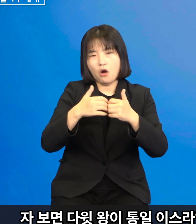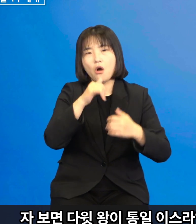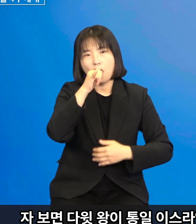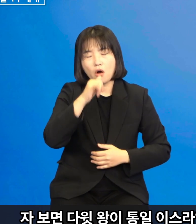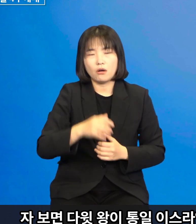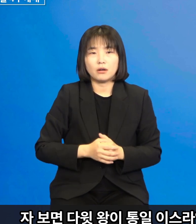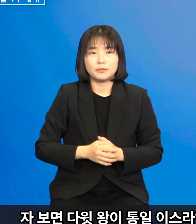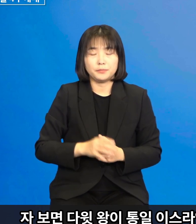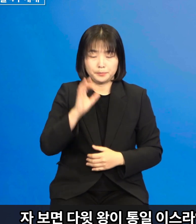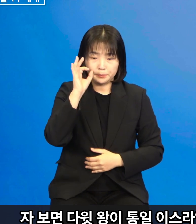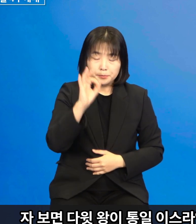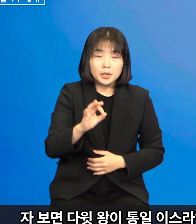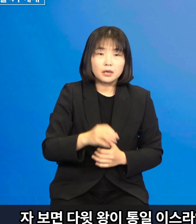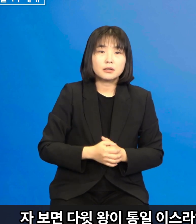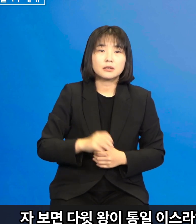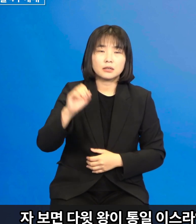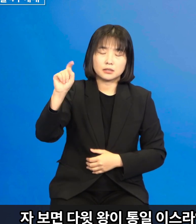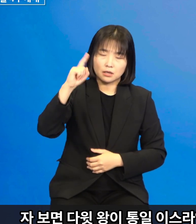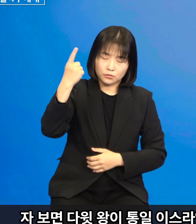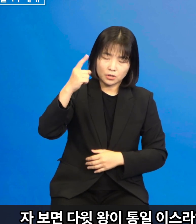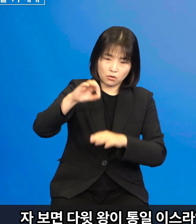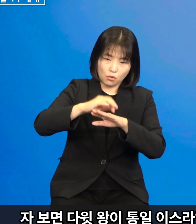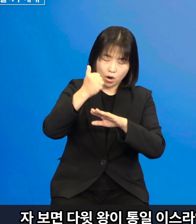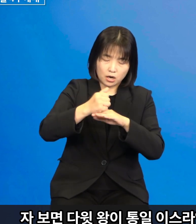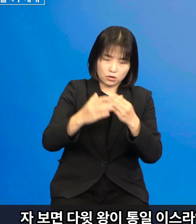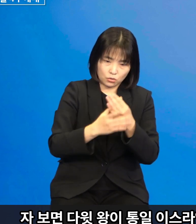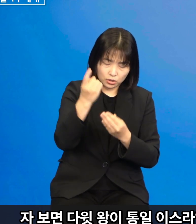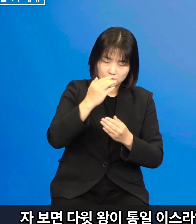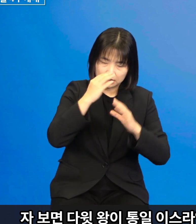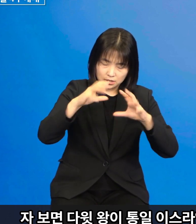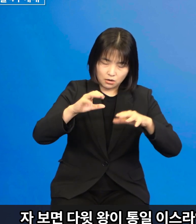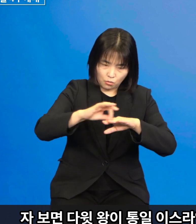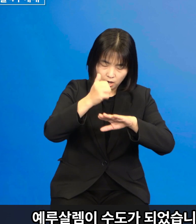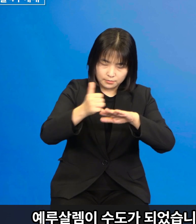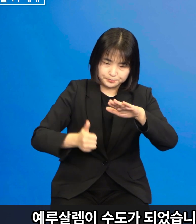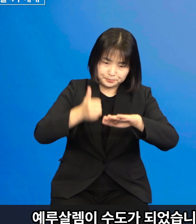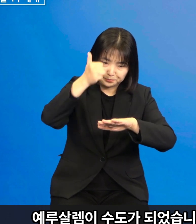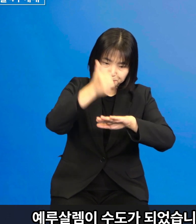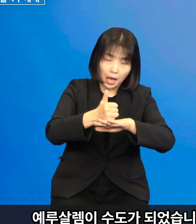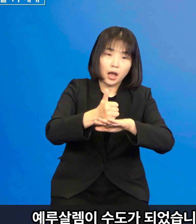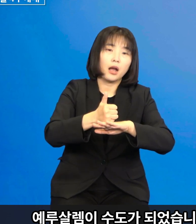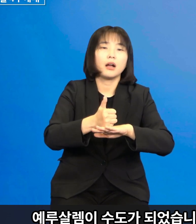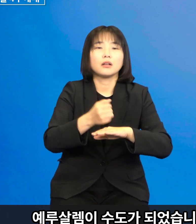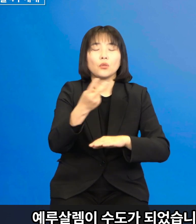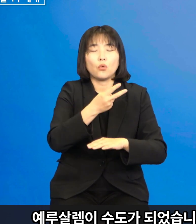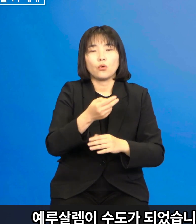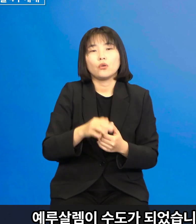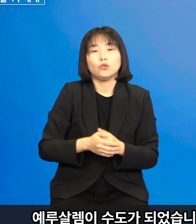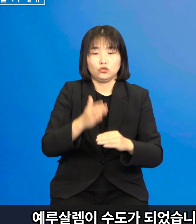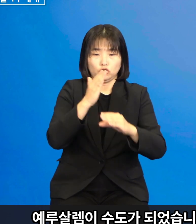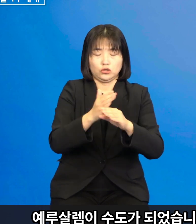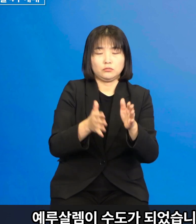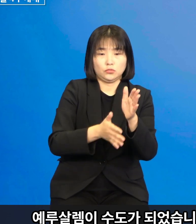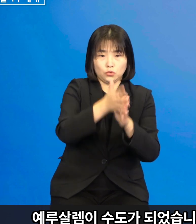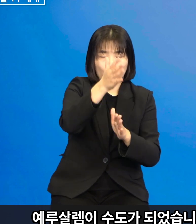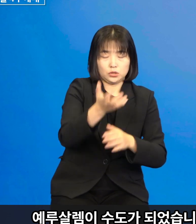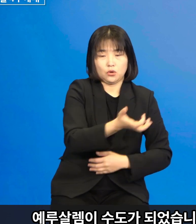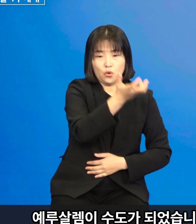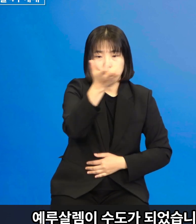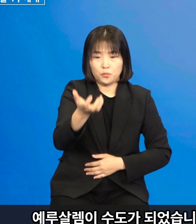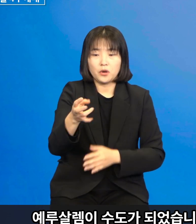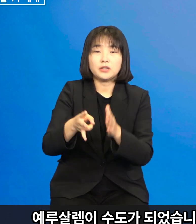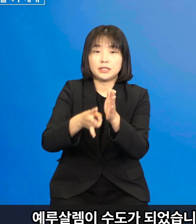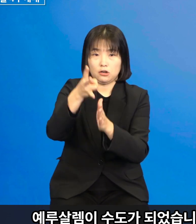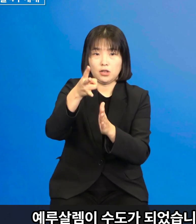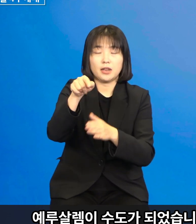자, 보면 다윗 왕이 통일 이스라엘 왕이 되었고 이제는 수도도 옮겨서 예루살렘이 수도가 되었습니다. 나라가 점점